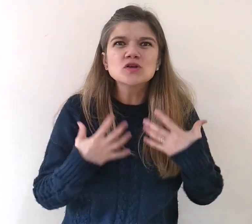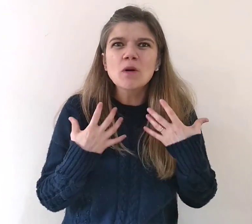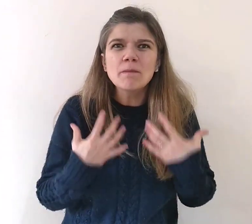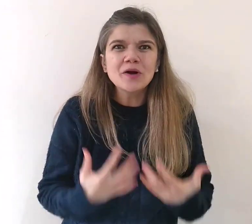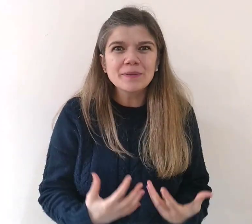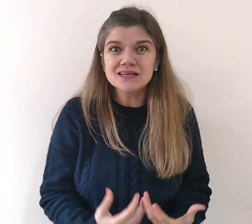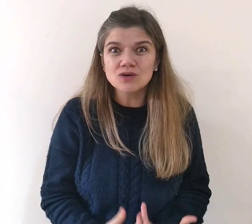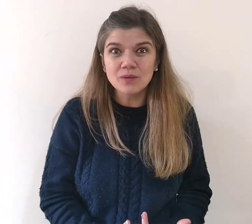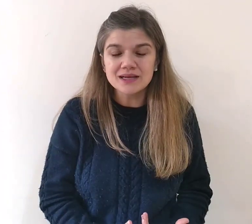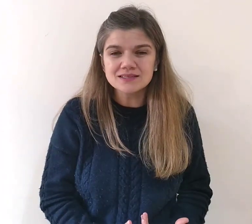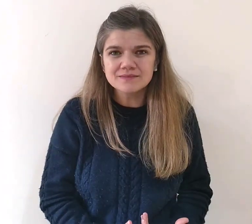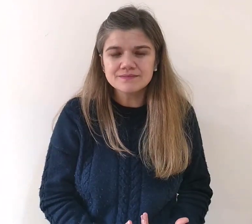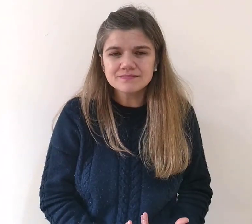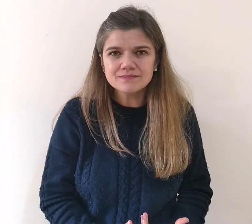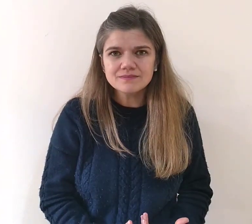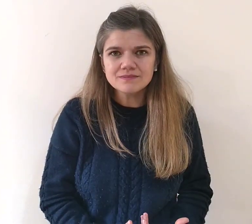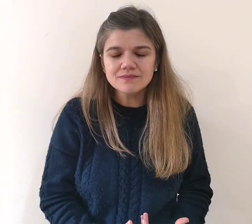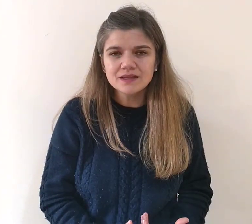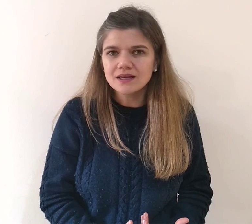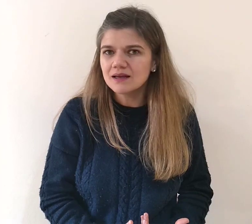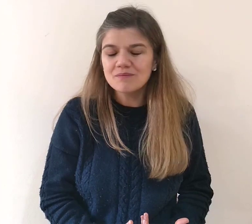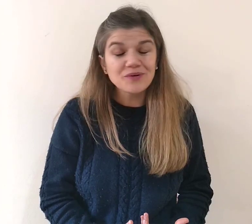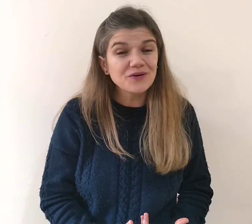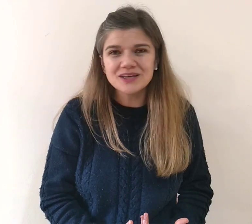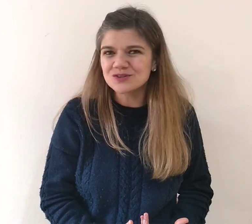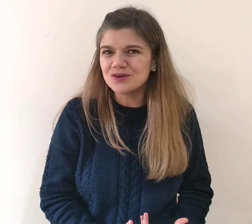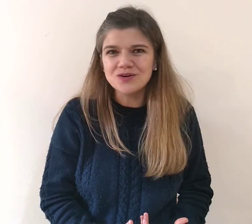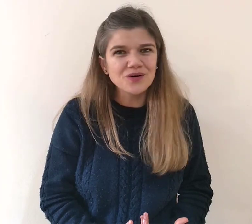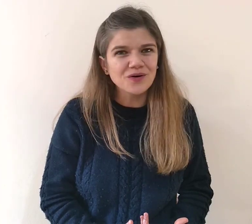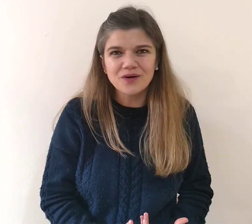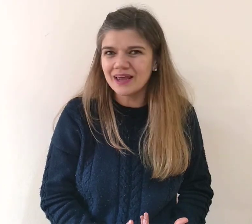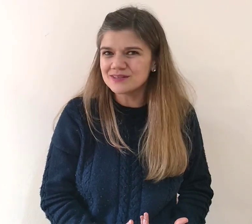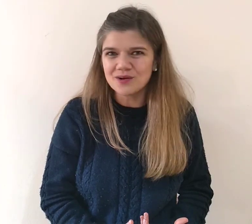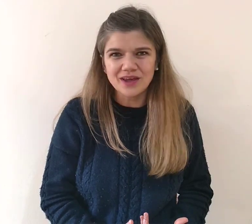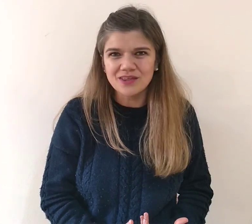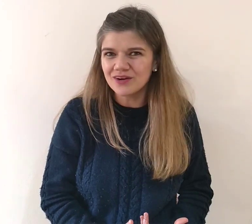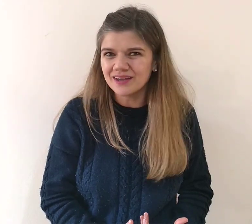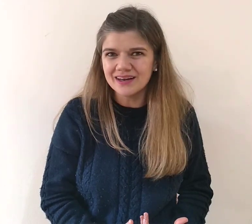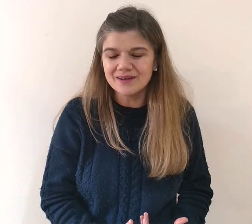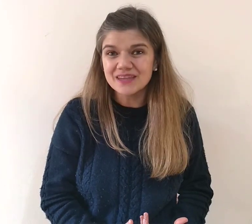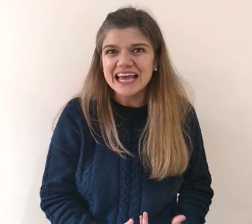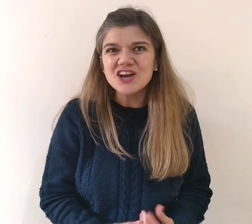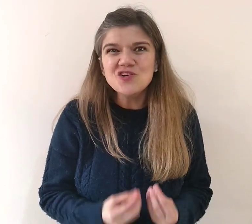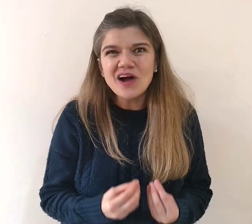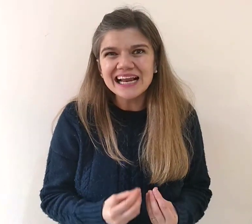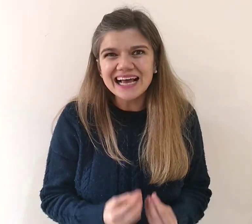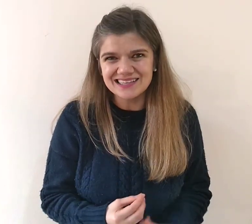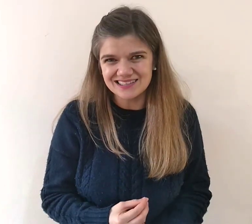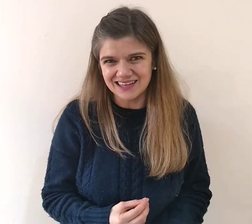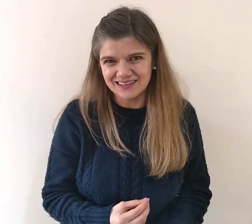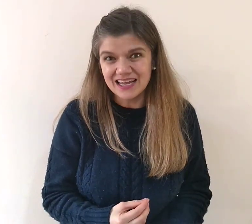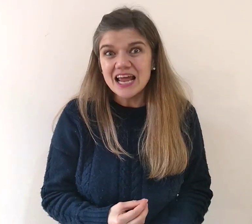sus propias obras. Pero eso no es lo que Dios quiere. No alcanza.